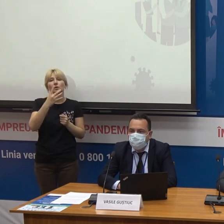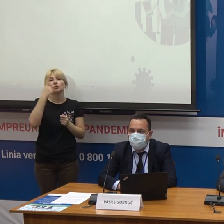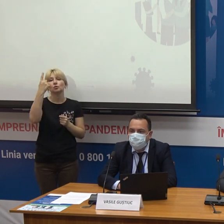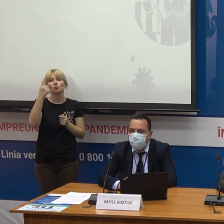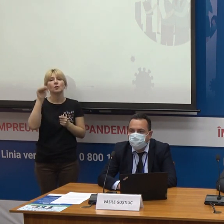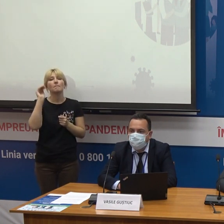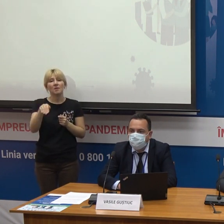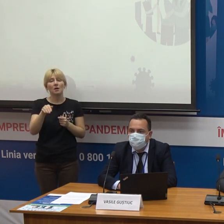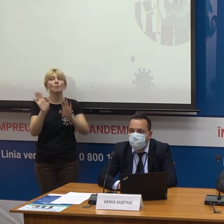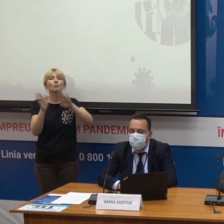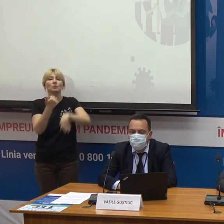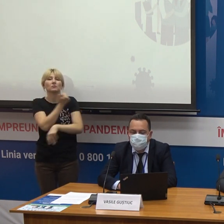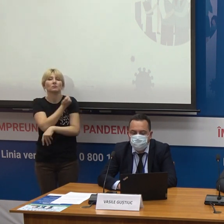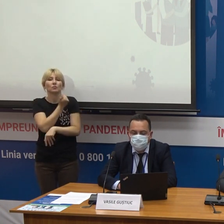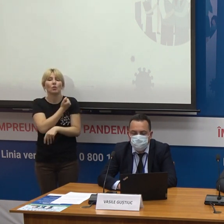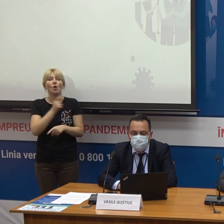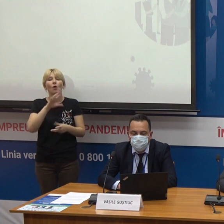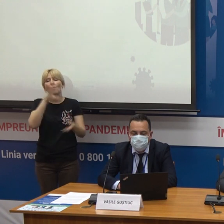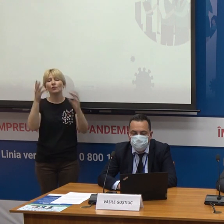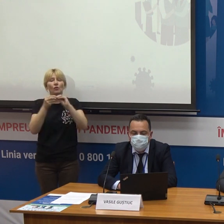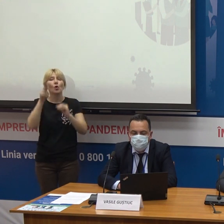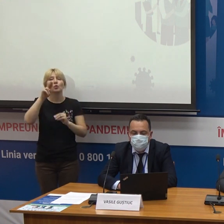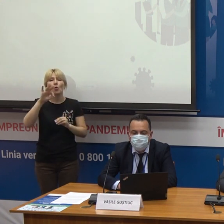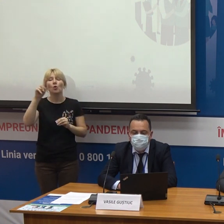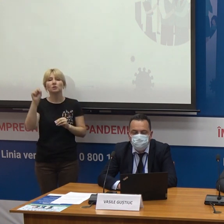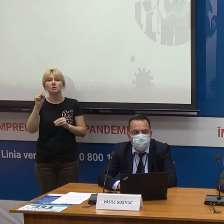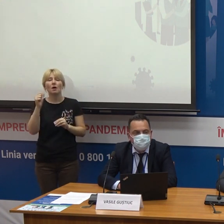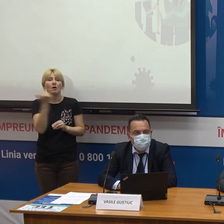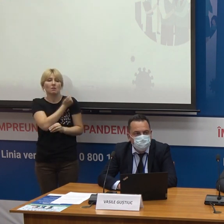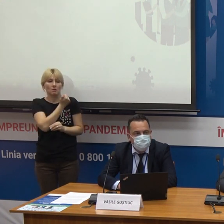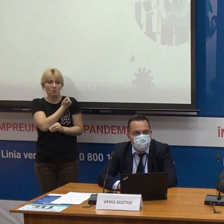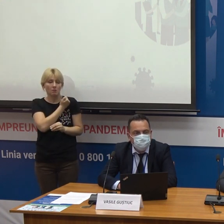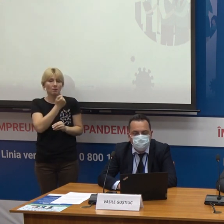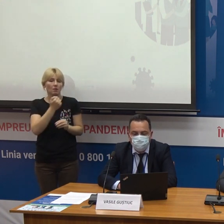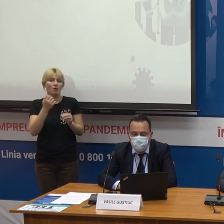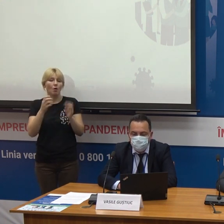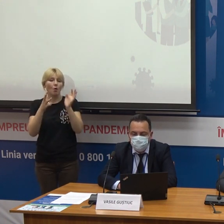post-imunizare, vis-a-vis de numărul de doze administrate, total